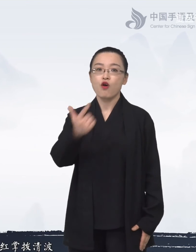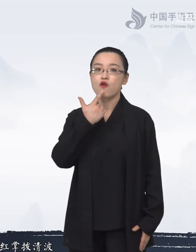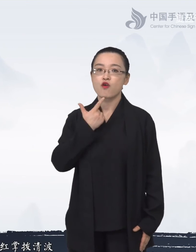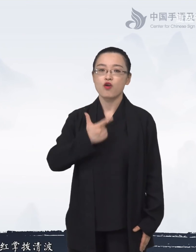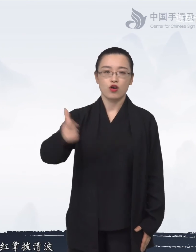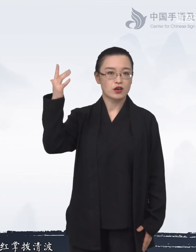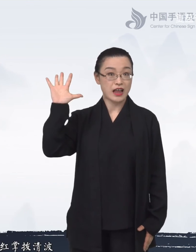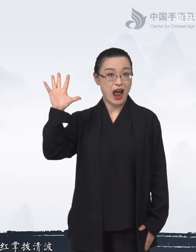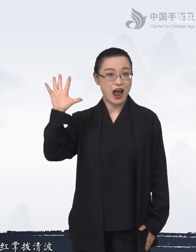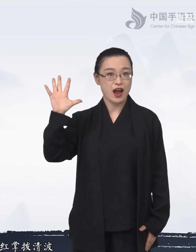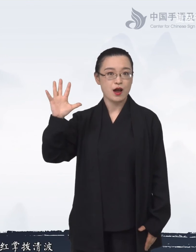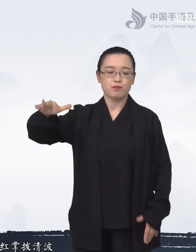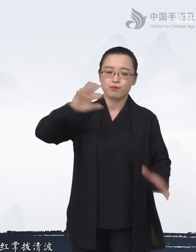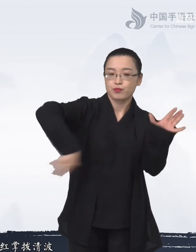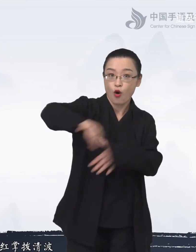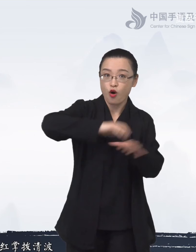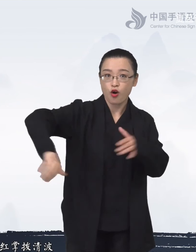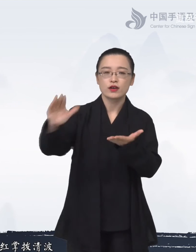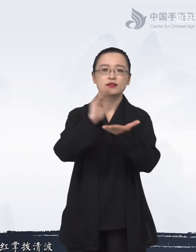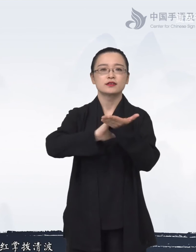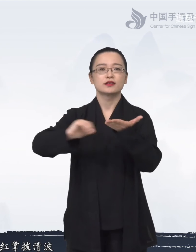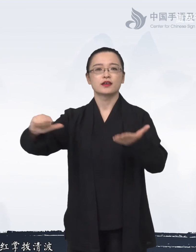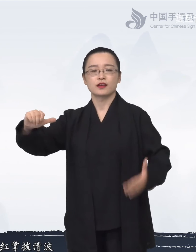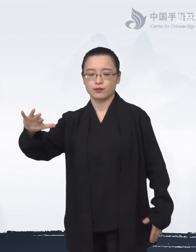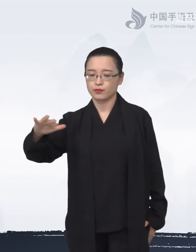红掌拨清波，